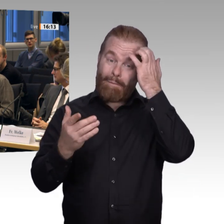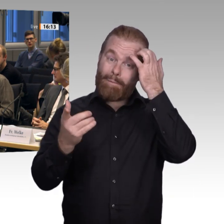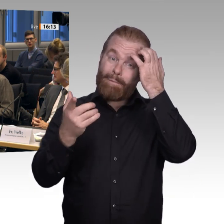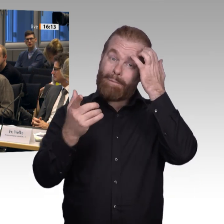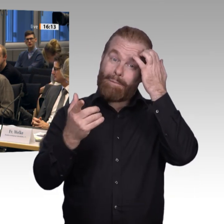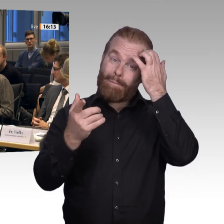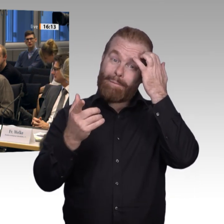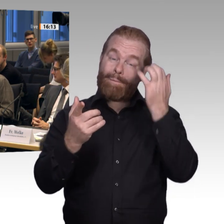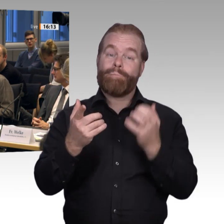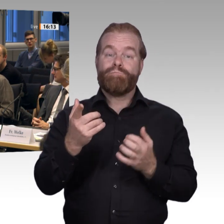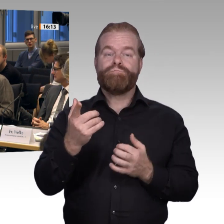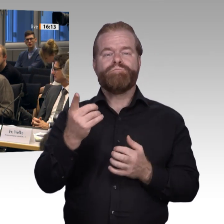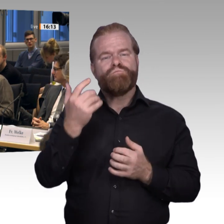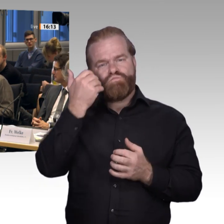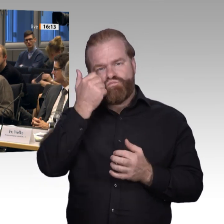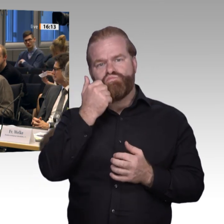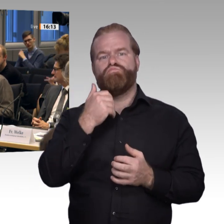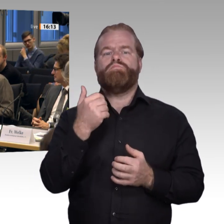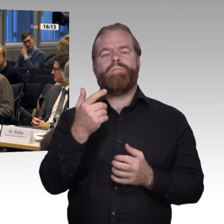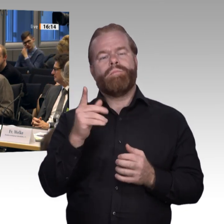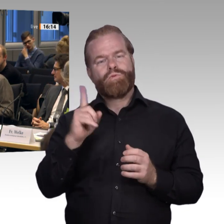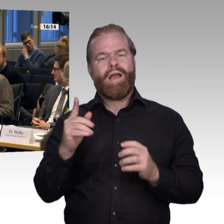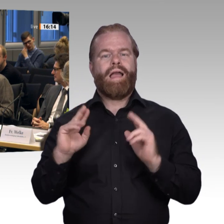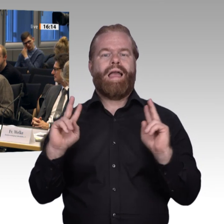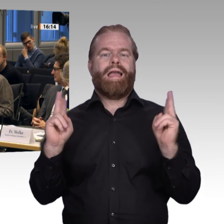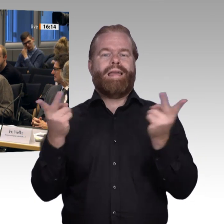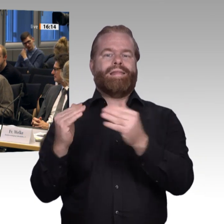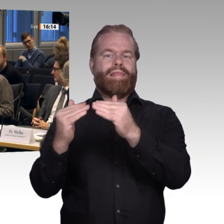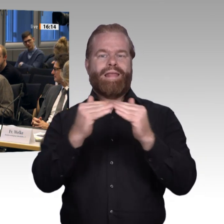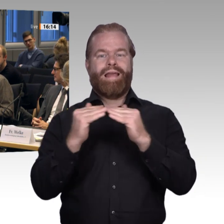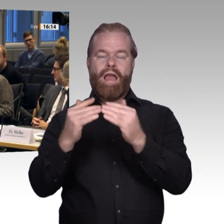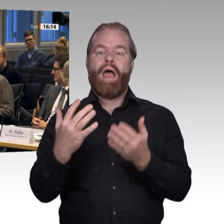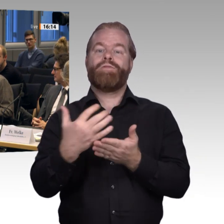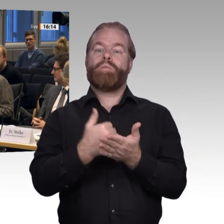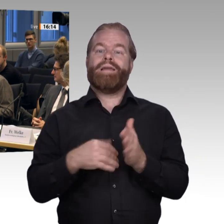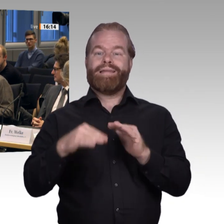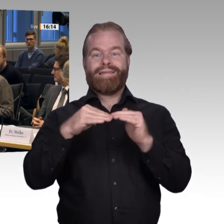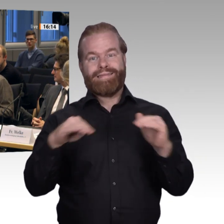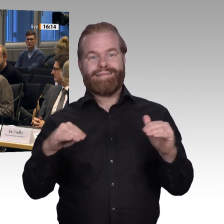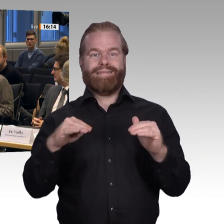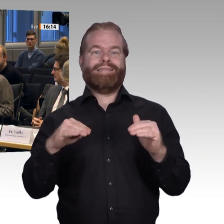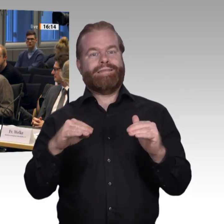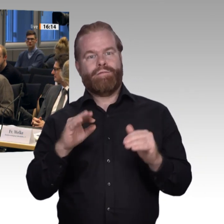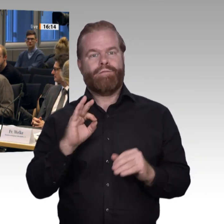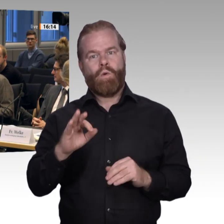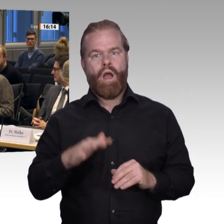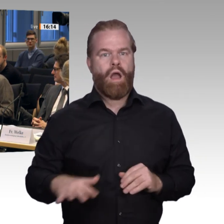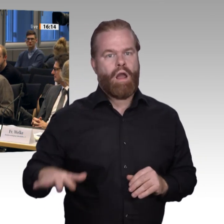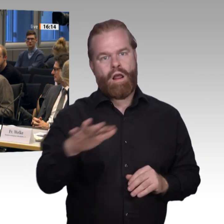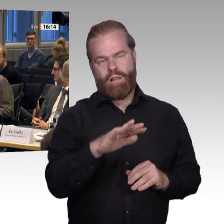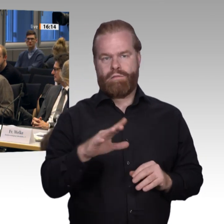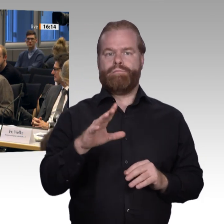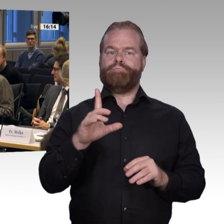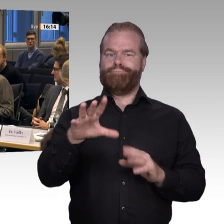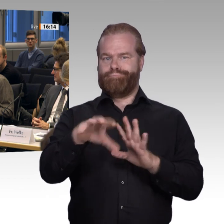Eltern und eben Menschen mit Behinderungen einziehen. Und das bedeutet in diesem Fall 100.000 Euro und nicht wie im Falle von